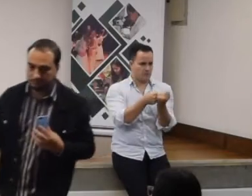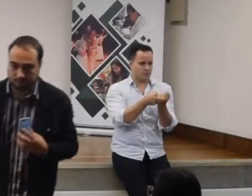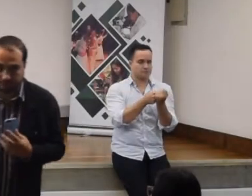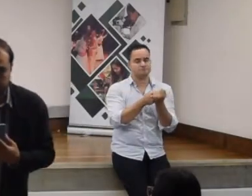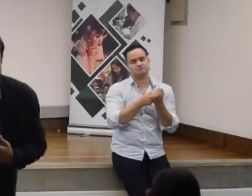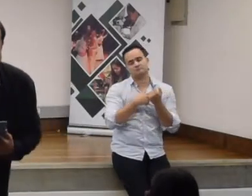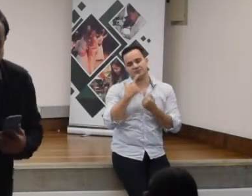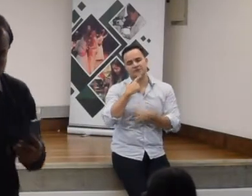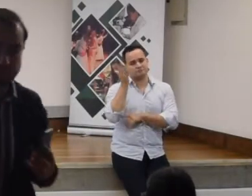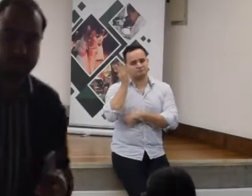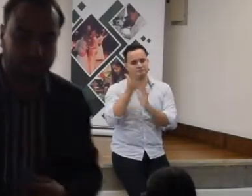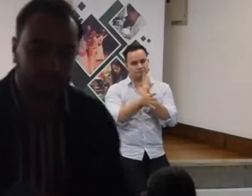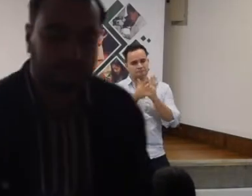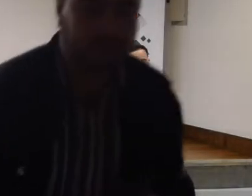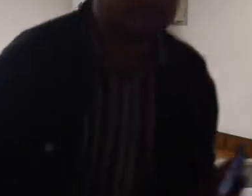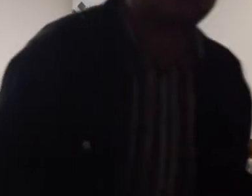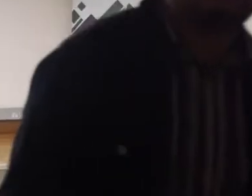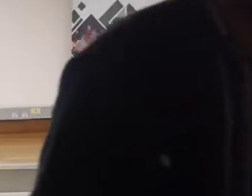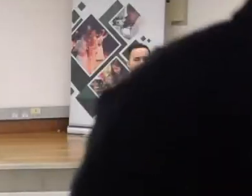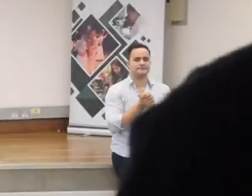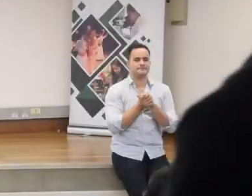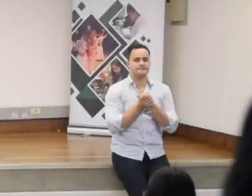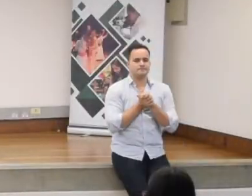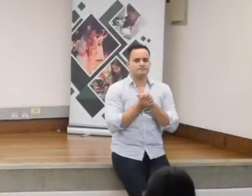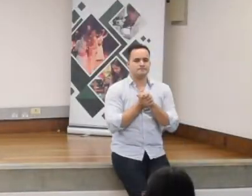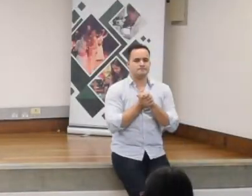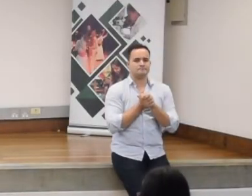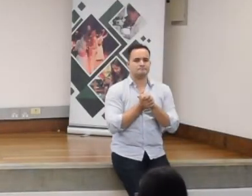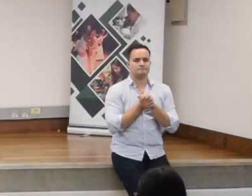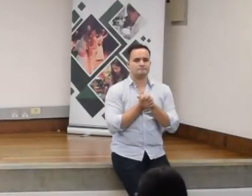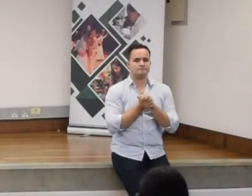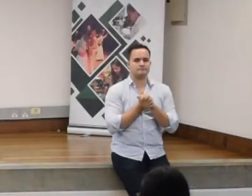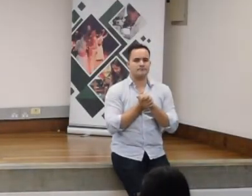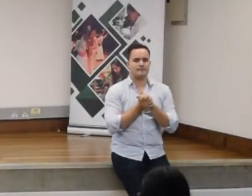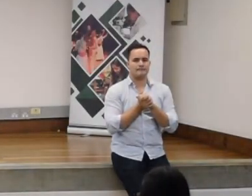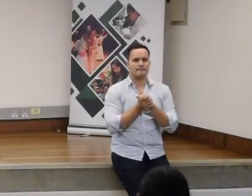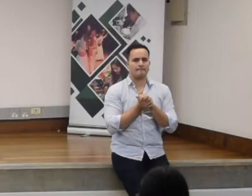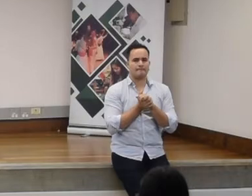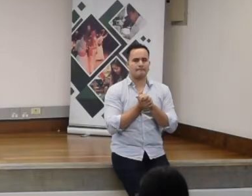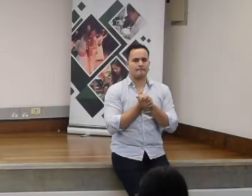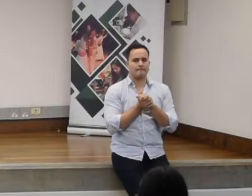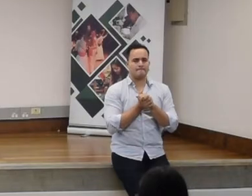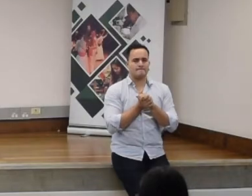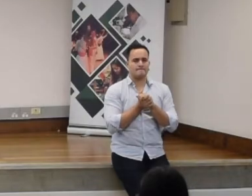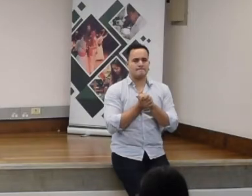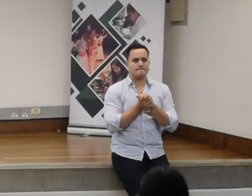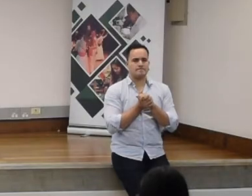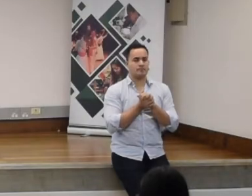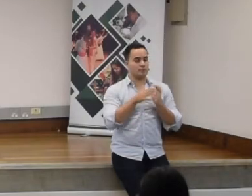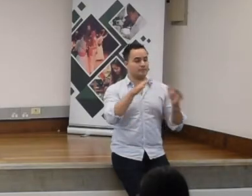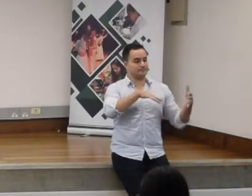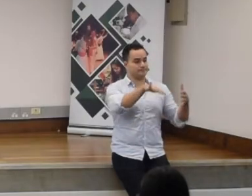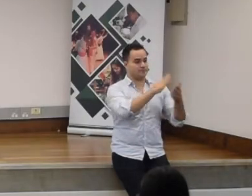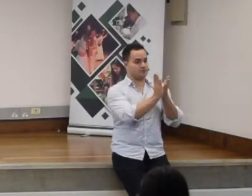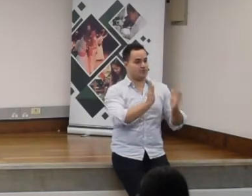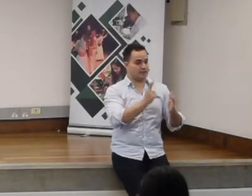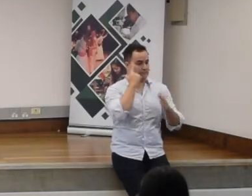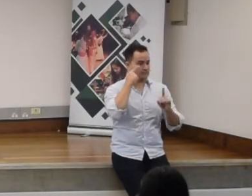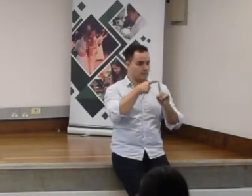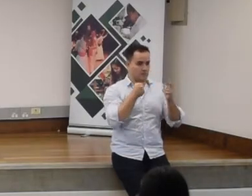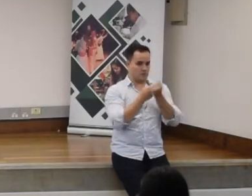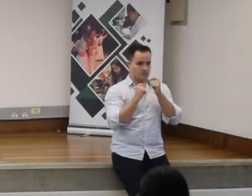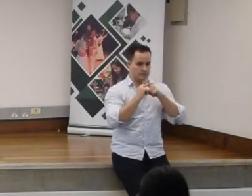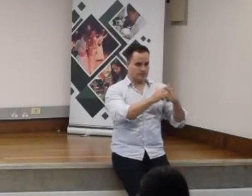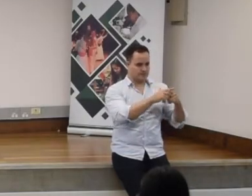garantías y préstamos estudiantiles para financiar a los estudiantes. En un